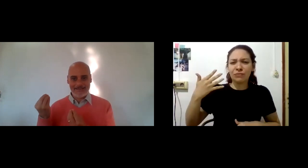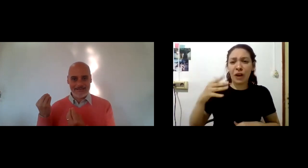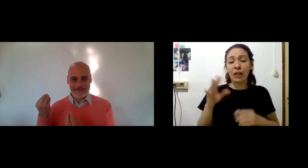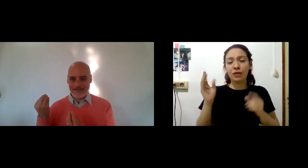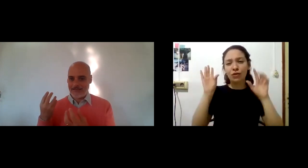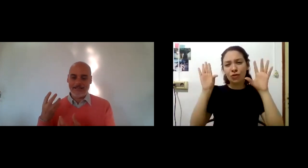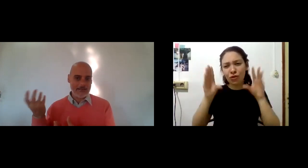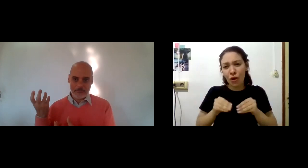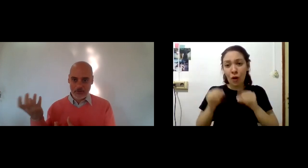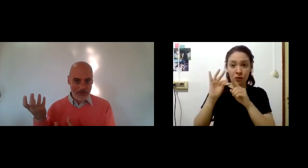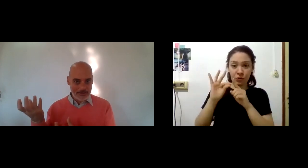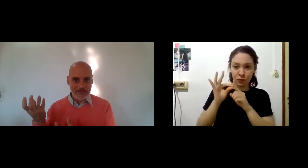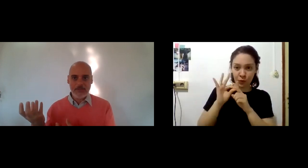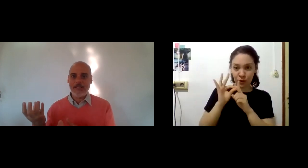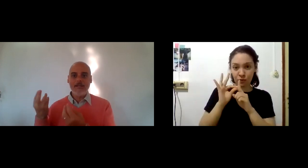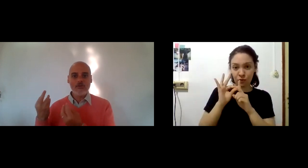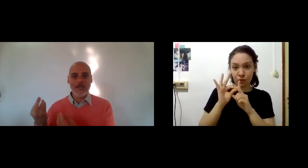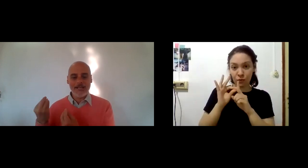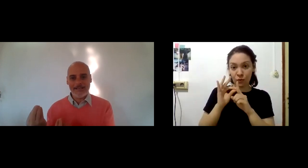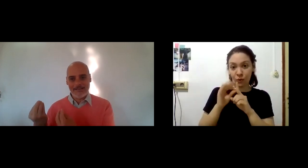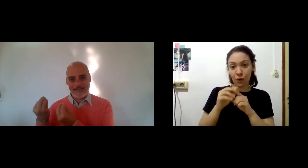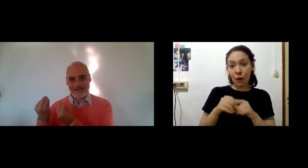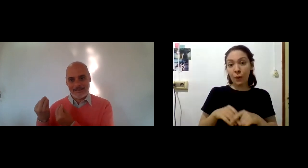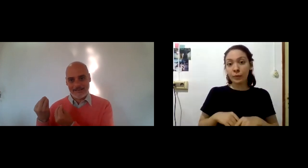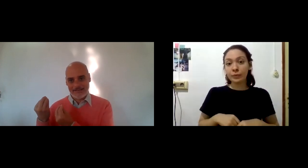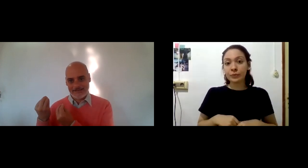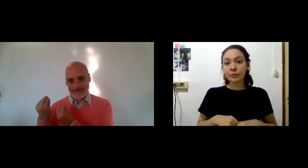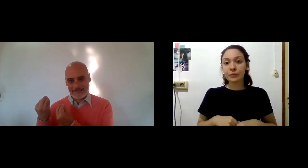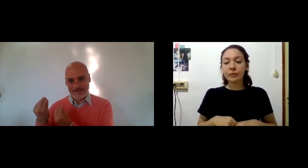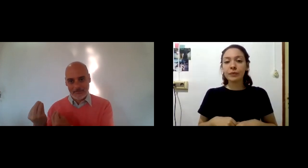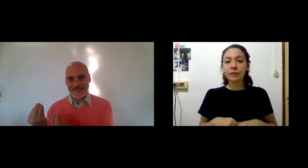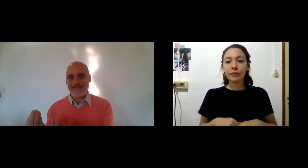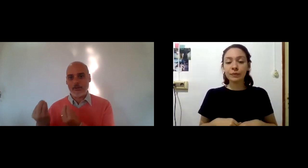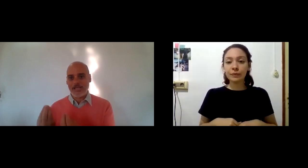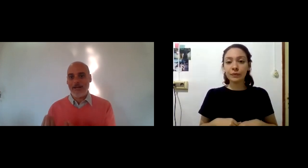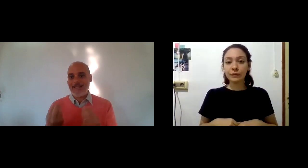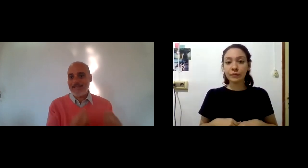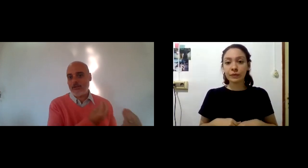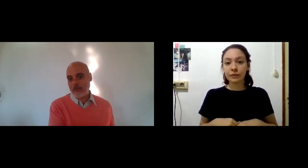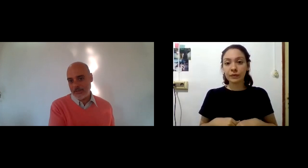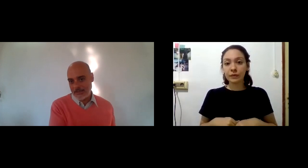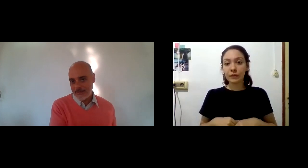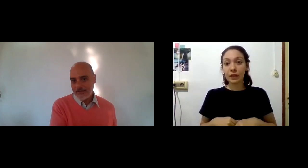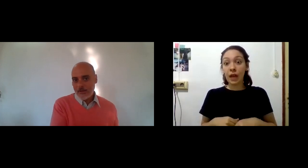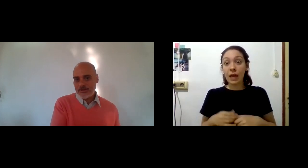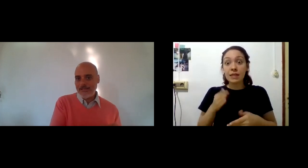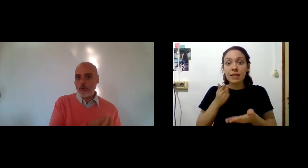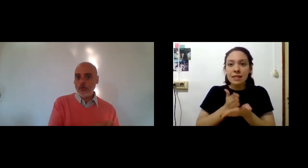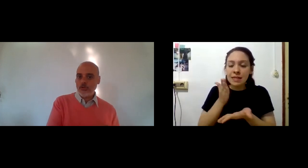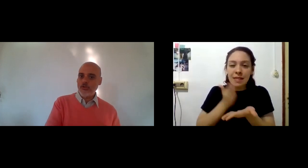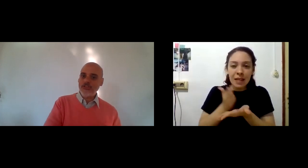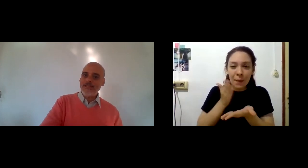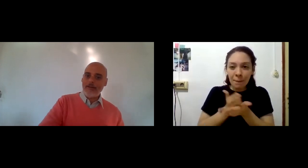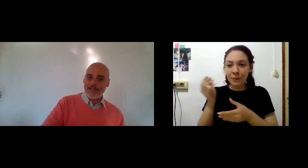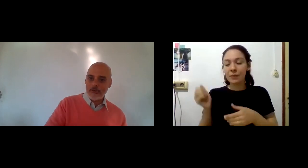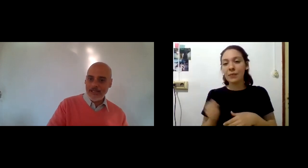carrera, hasta que vino la pandemia, toda la carrera de intérprete se desarrollaba adentro de la escuela. O sea que los